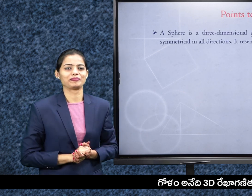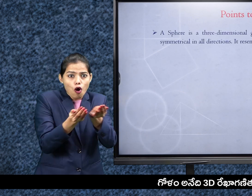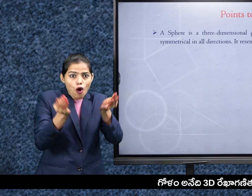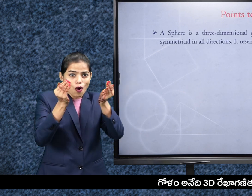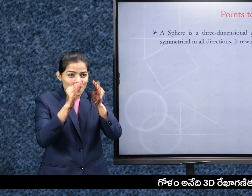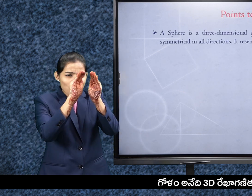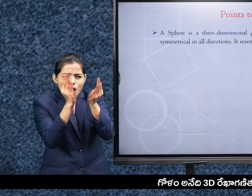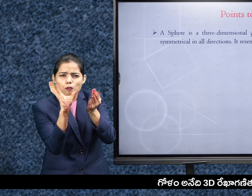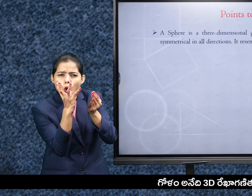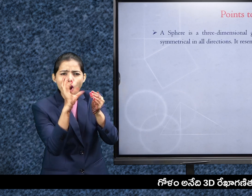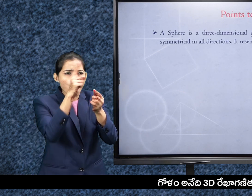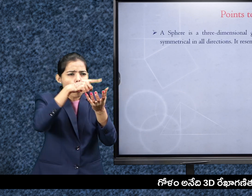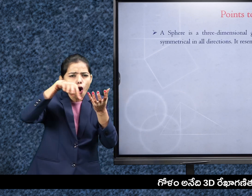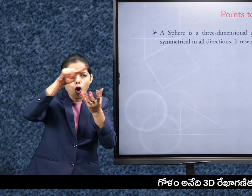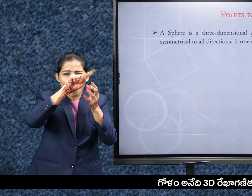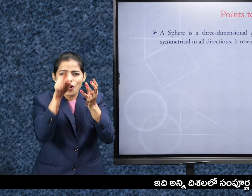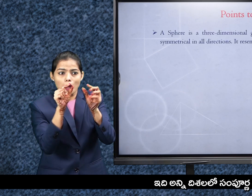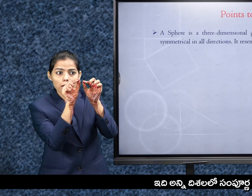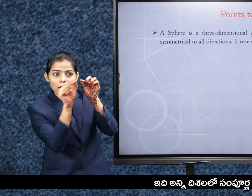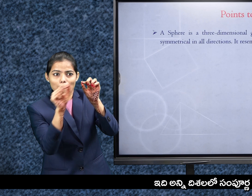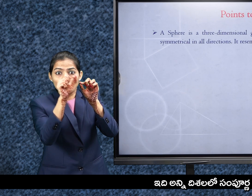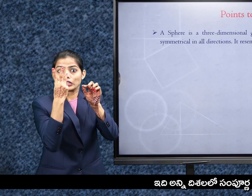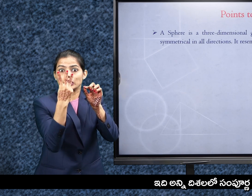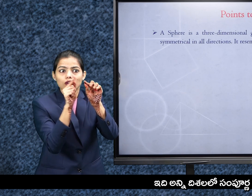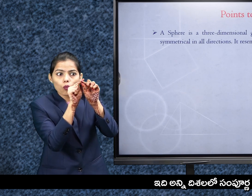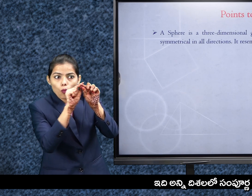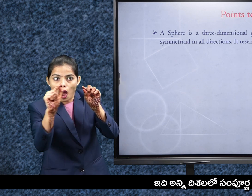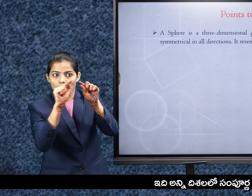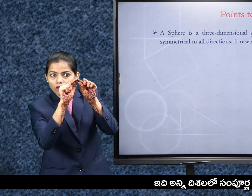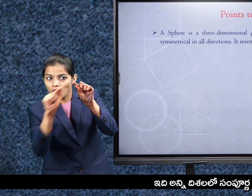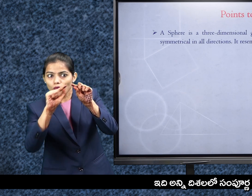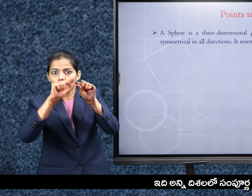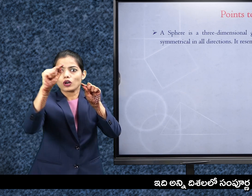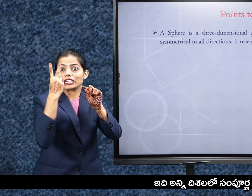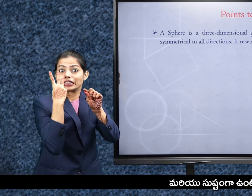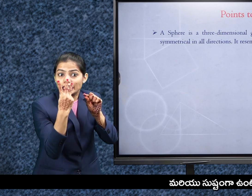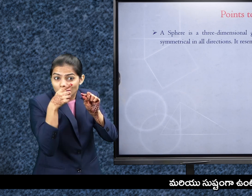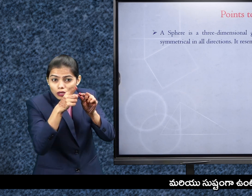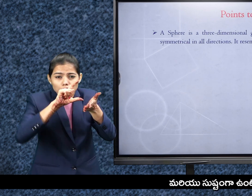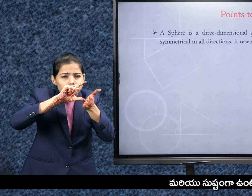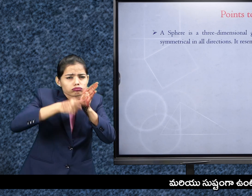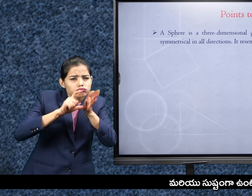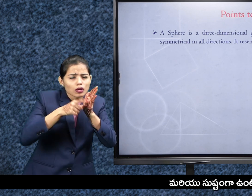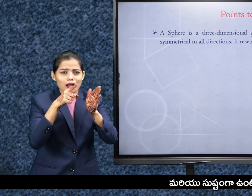గోళం అనేది 3D రేఖాగణిత ఆకారం. ఇది అన్ని దిశల్లో సంపూర్ణంగా గుండ్రంగా మరియు సుష్టంగా ఉంటుంది.